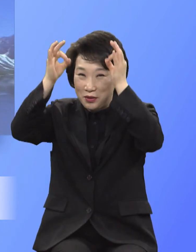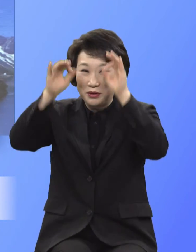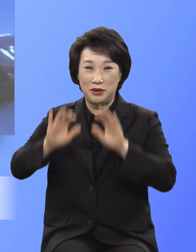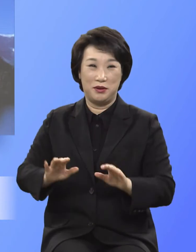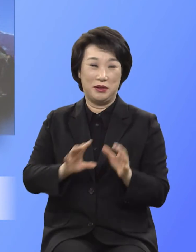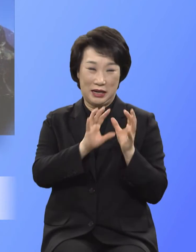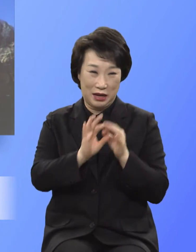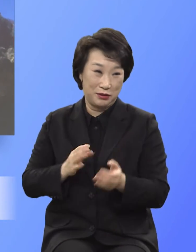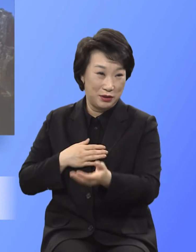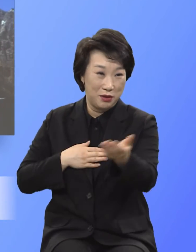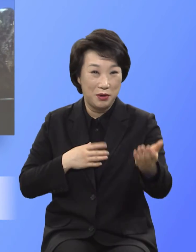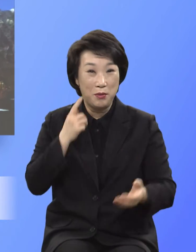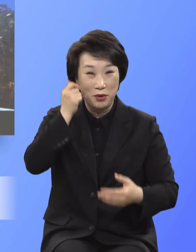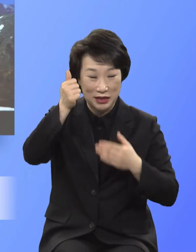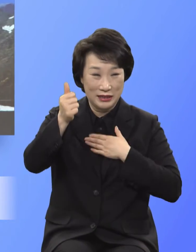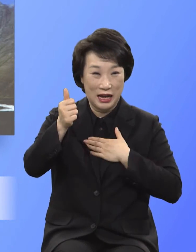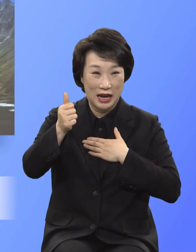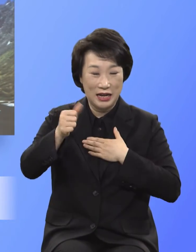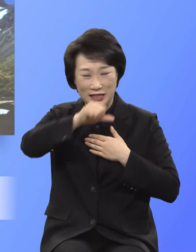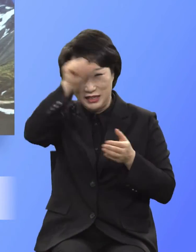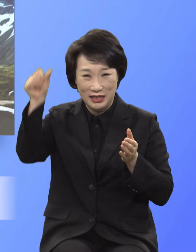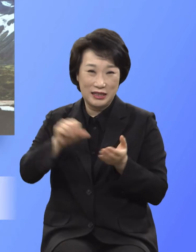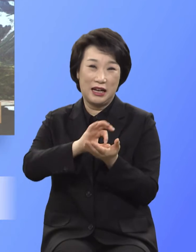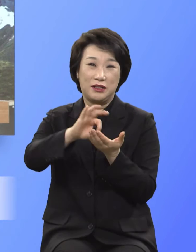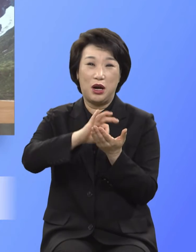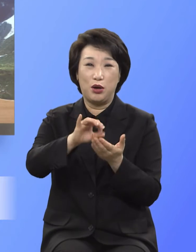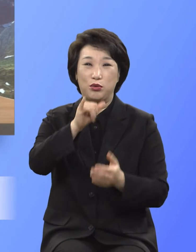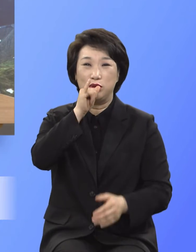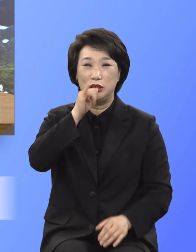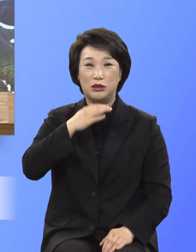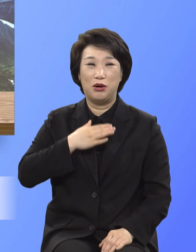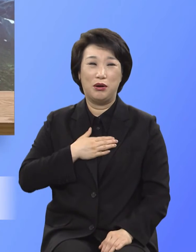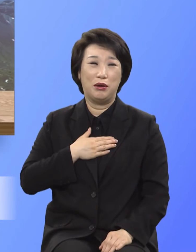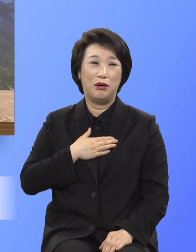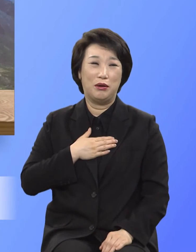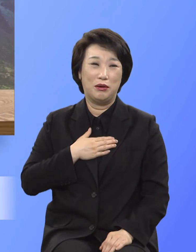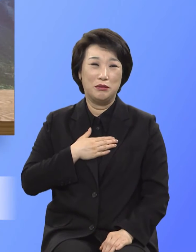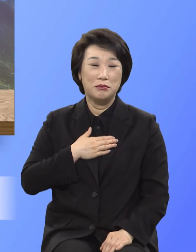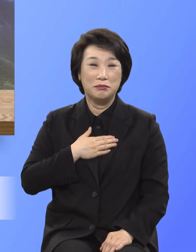노력은 여러분의 담임 목사의 인생을 다 사용하셨다 그 말입니다.